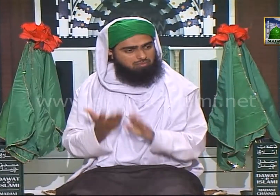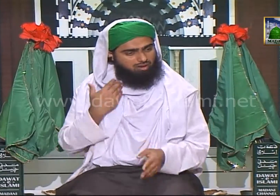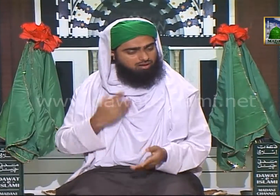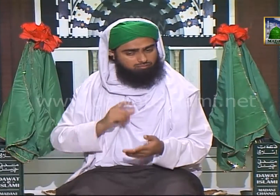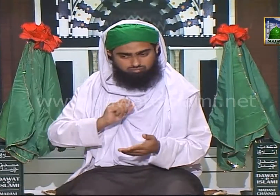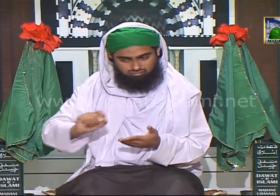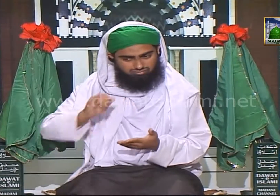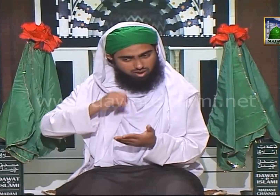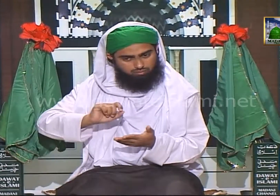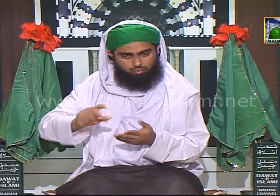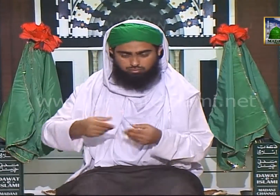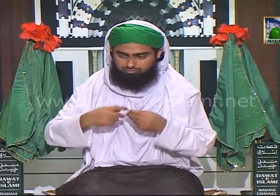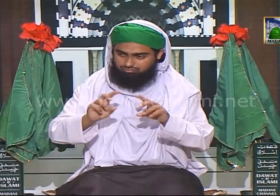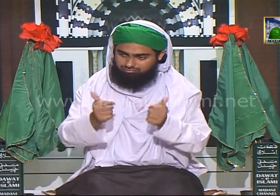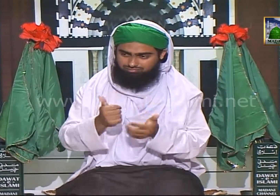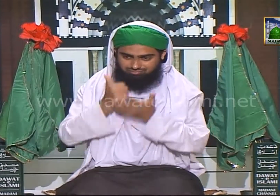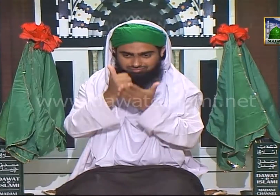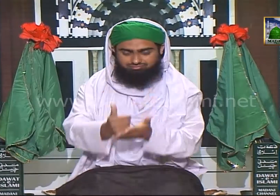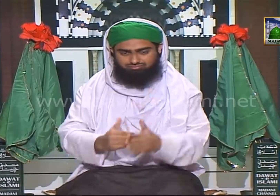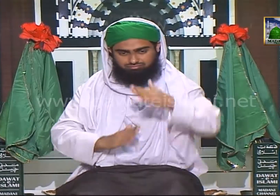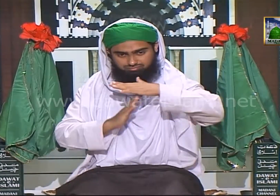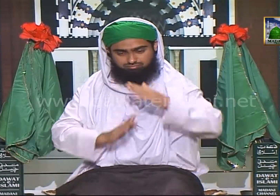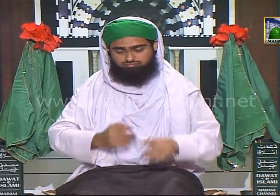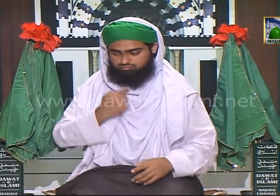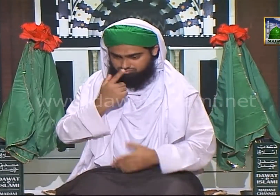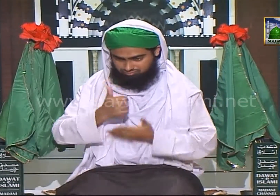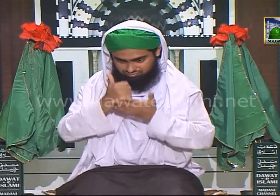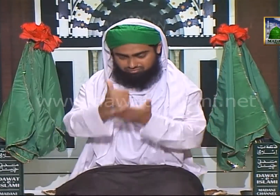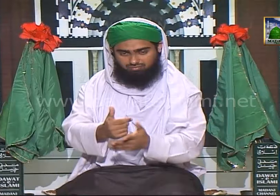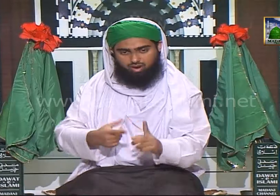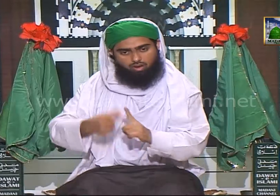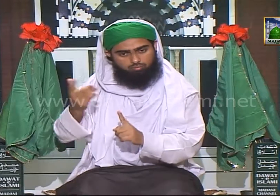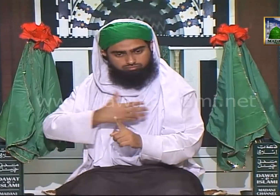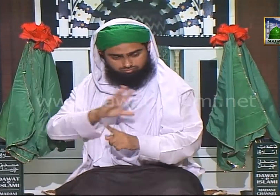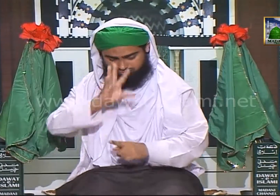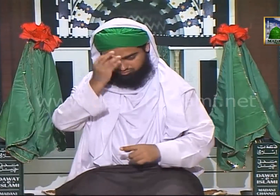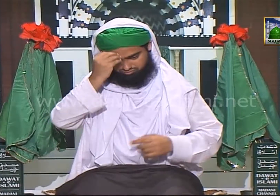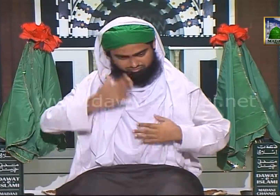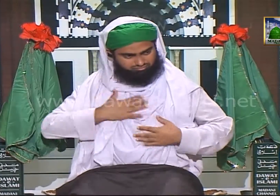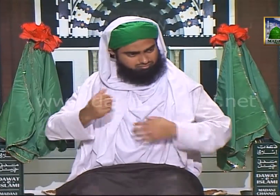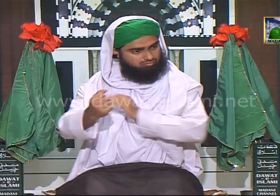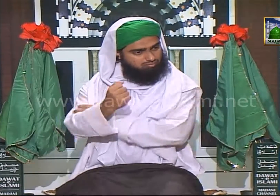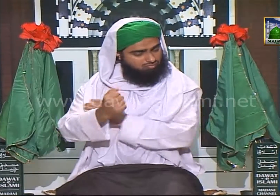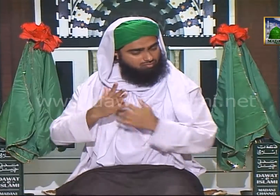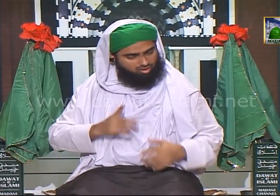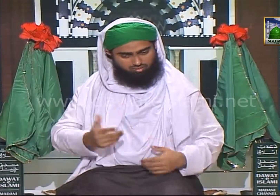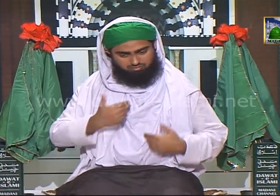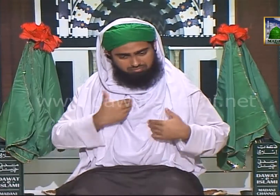مفاد پورا ہو گیا تو مجھے تانا دیتا ہے، دیکھا جس طرح رکھوا سکتا ہوں میں نکلوا بھی سکتا ہوں، تو اس کی پھرے گی۔ تو اس لیے کوئی آپ کی اصلاح نہیں کرے گا، بیڑا غرق ہو